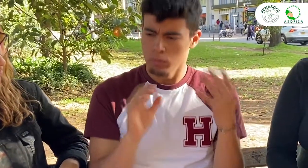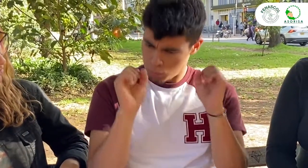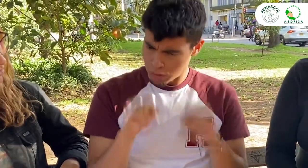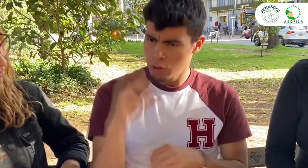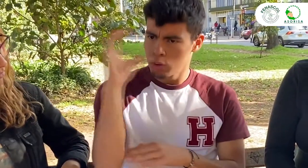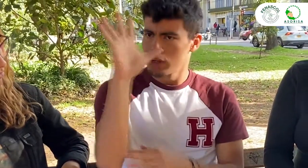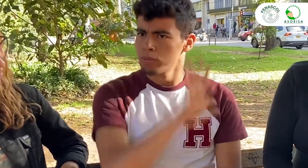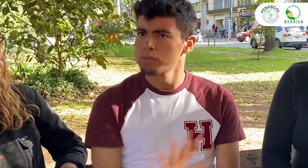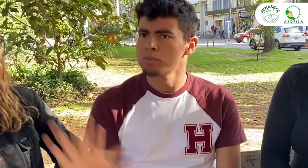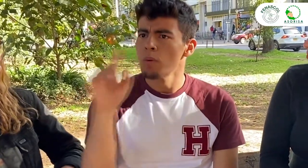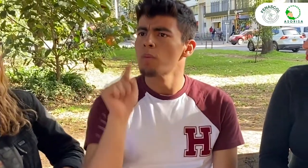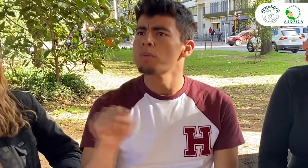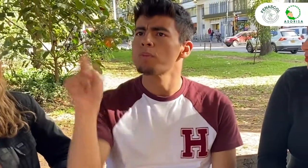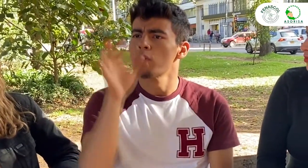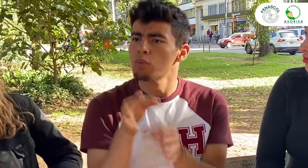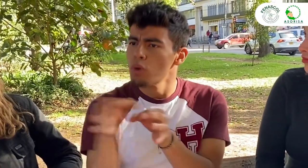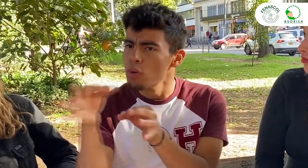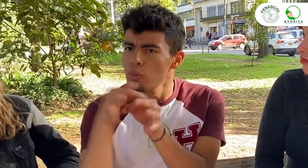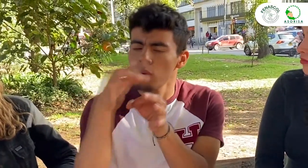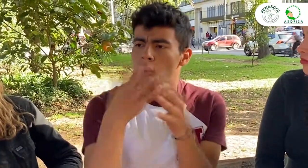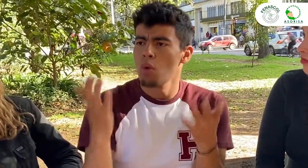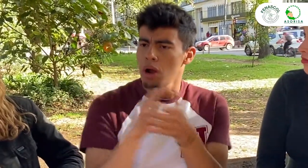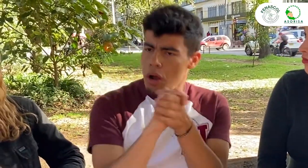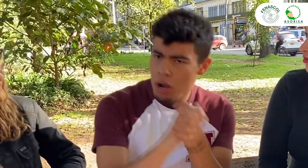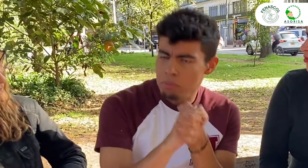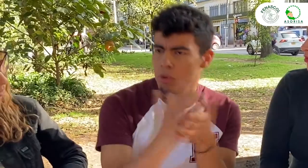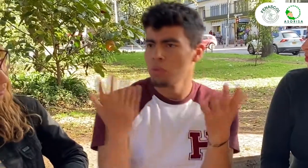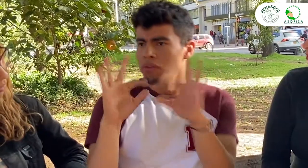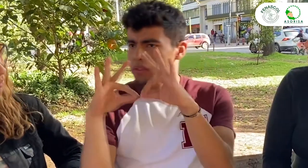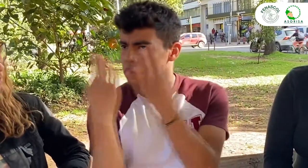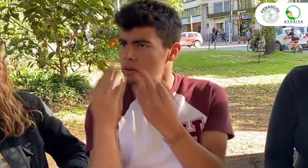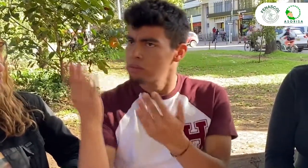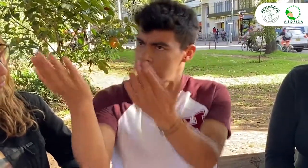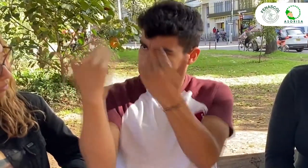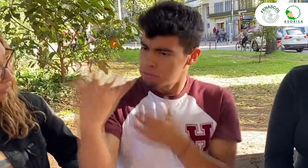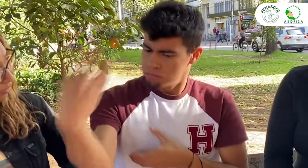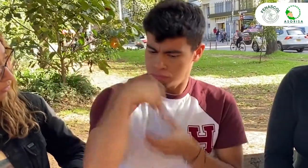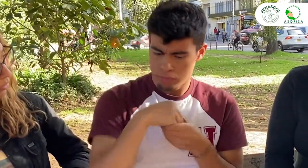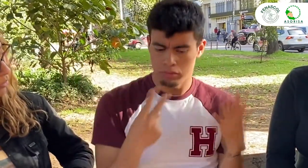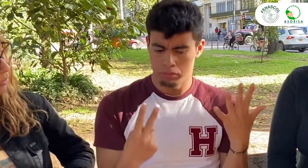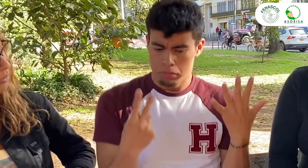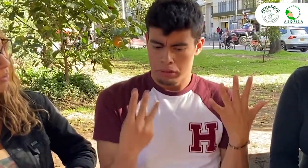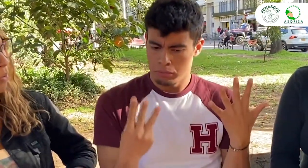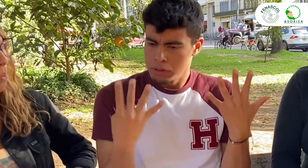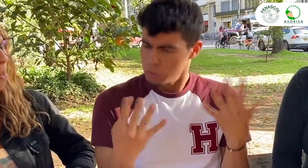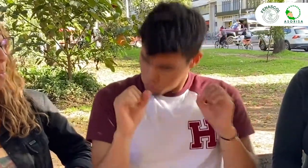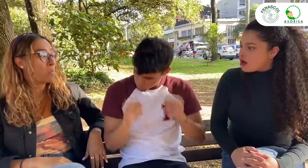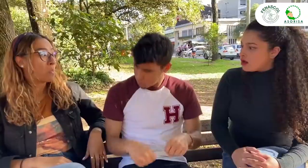a que se unan al grupo familiares amigos y con eso se completan las 10 personas